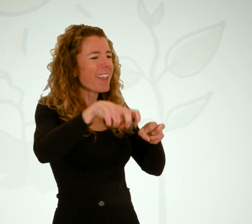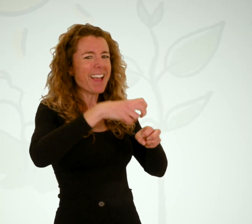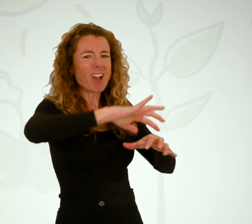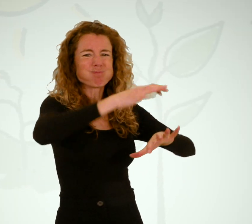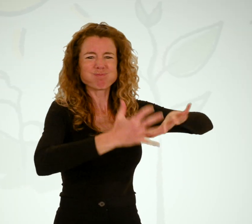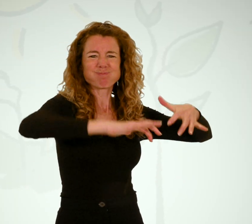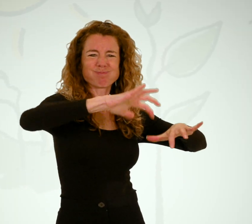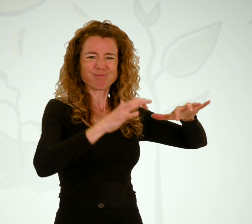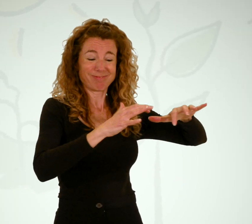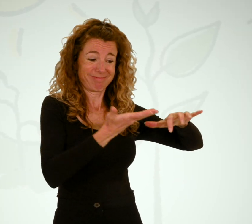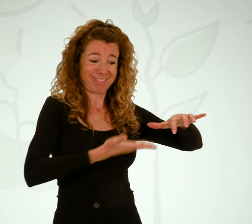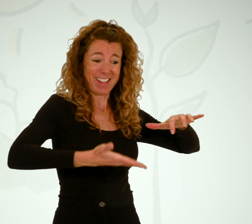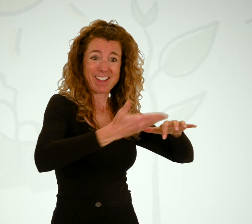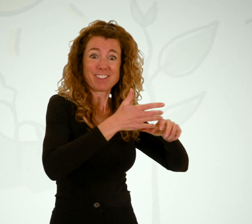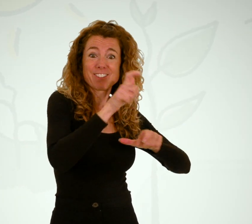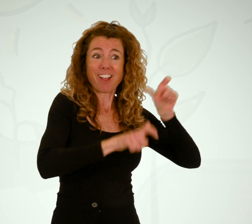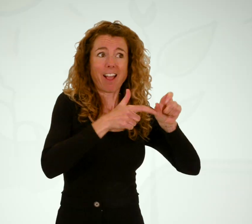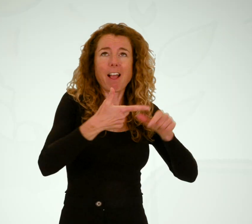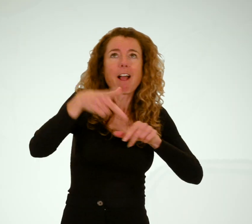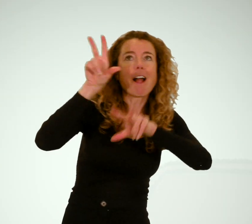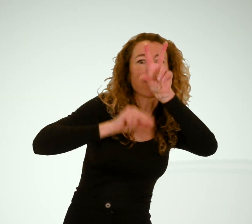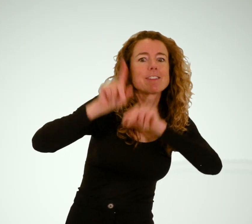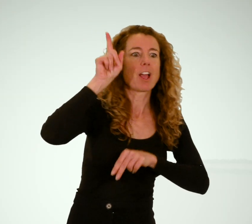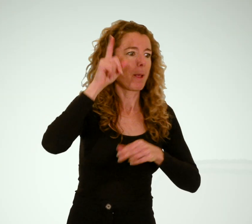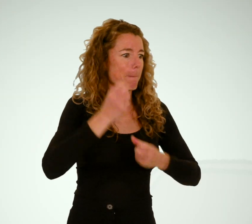sont les gens qui entendent la parole et qui la reçoivent aussitôt avec joie.